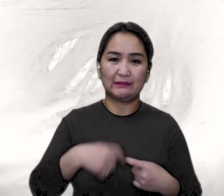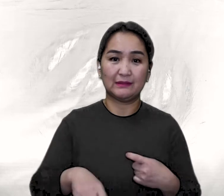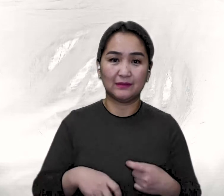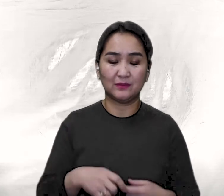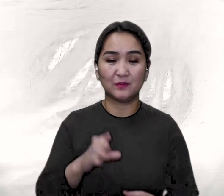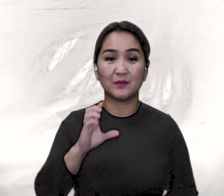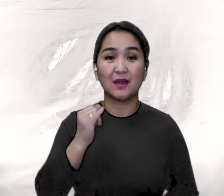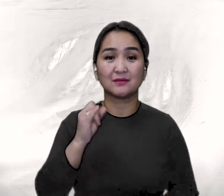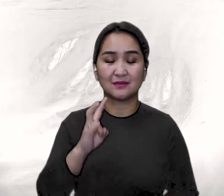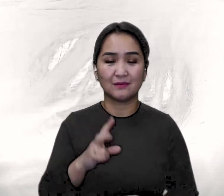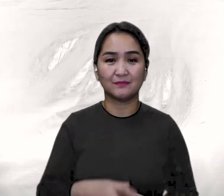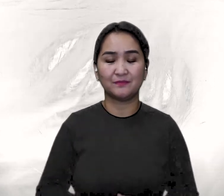нэг